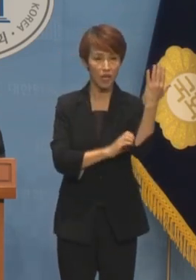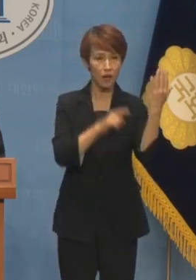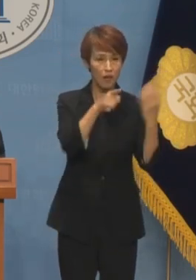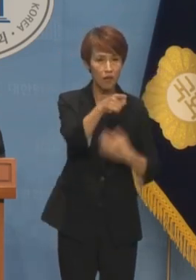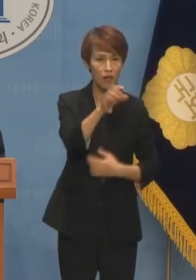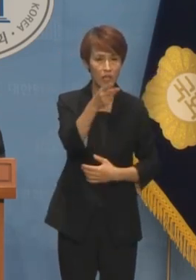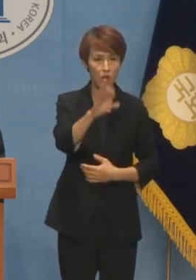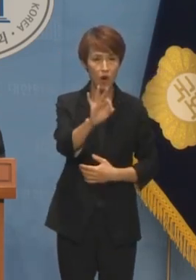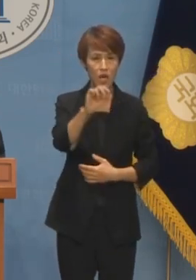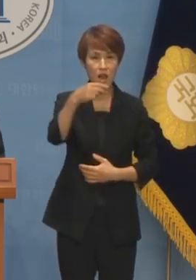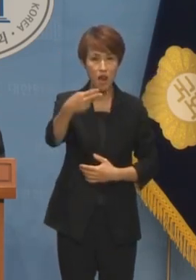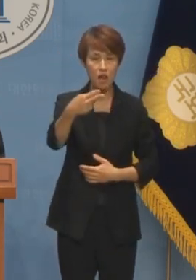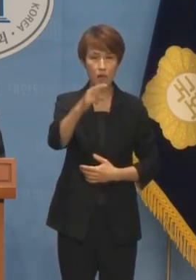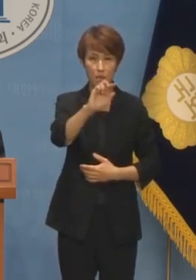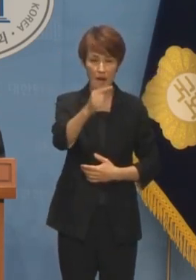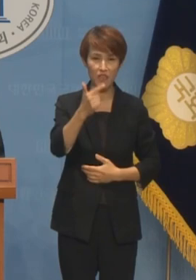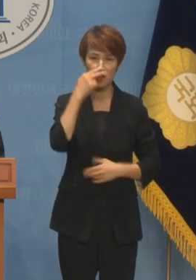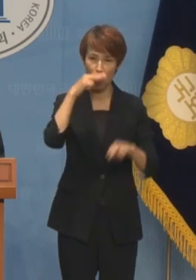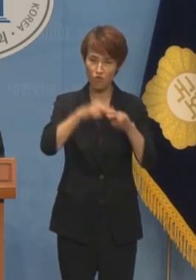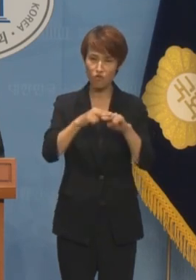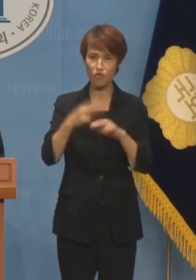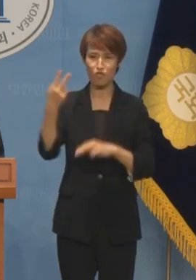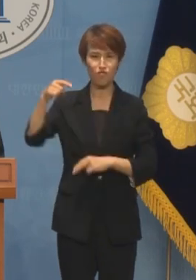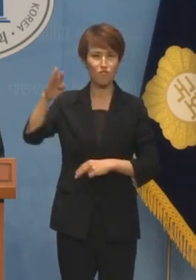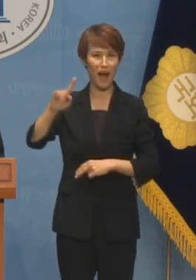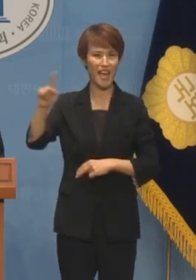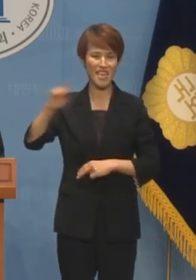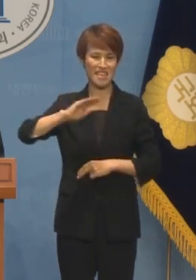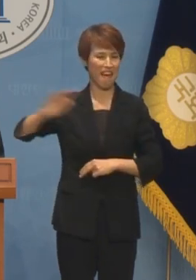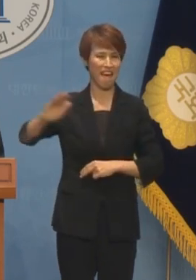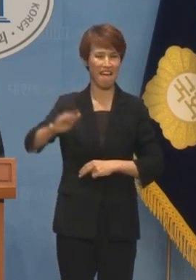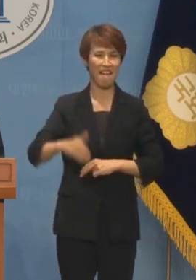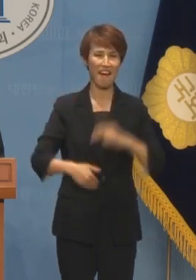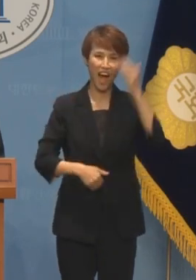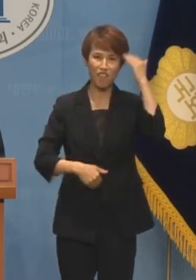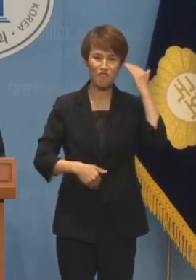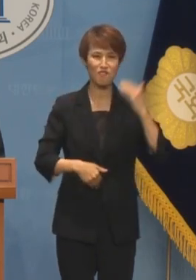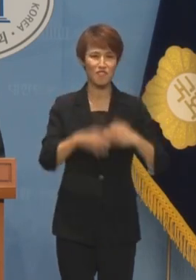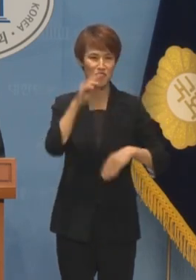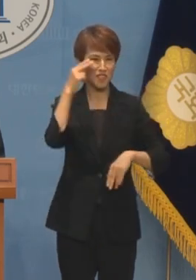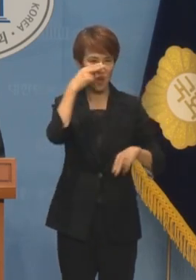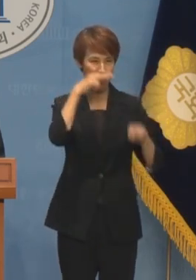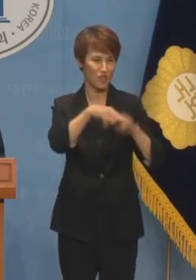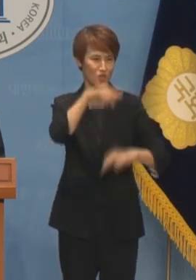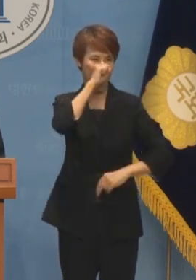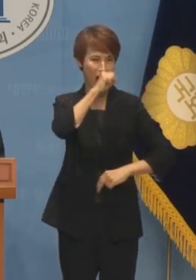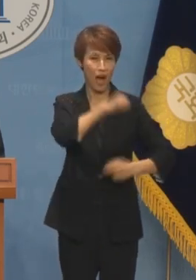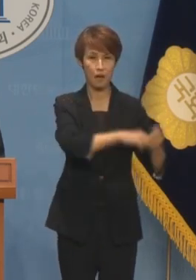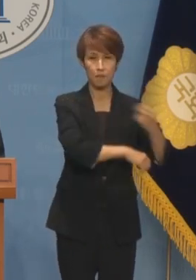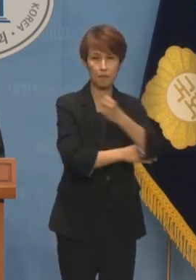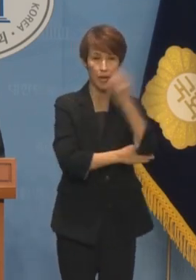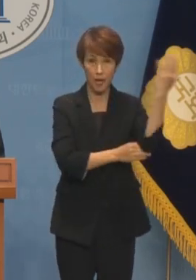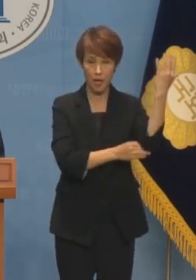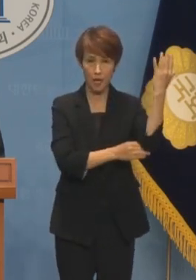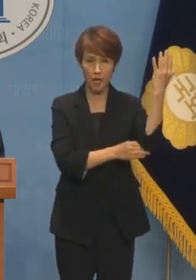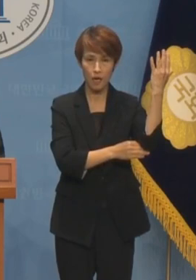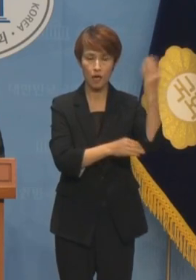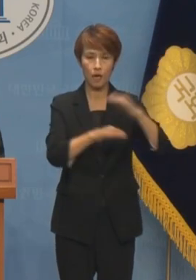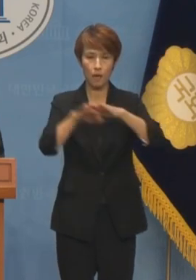석유가 두바이산보다 질이 좋을 것이라는 취지로 보도를 했습니다. 앞으로 시추를